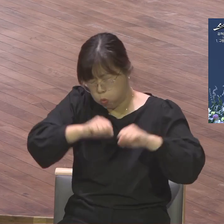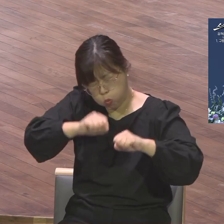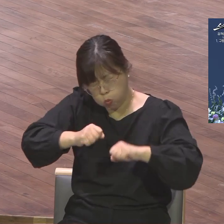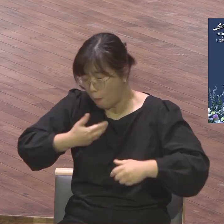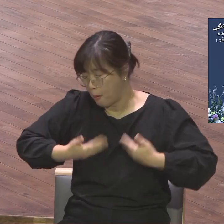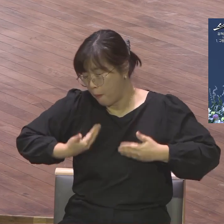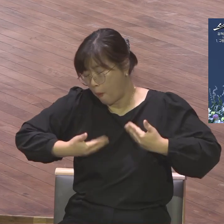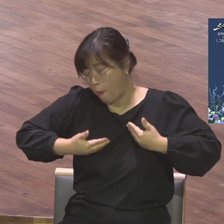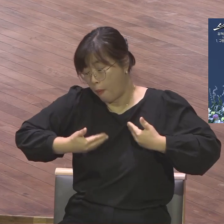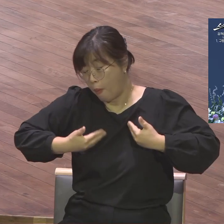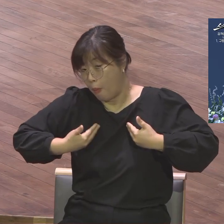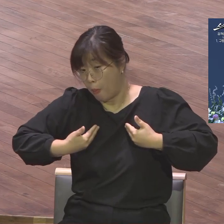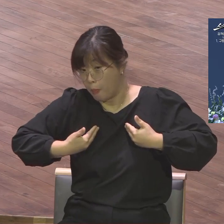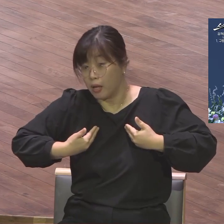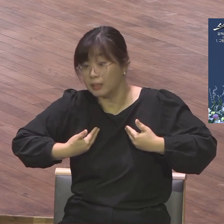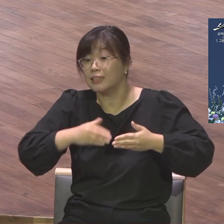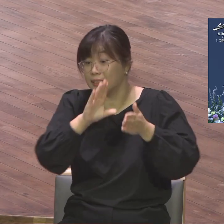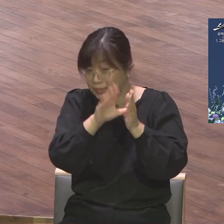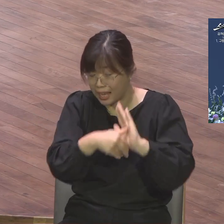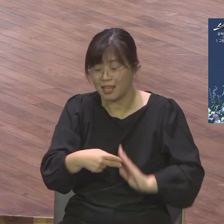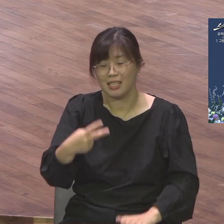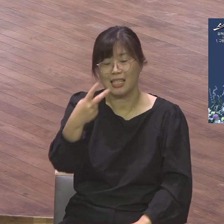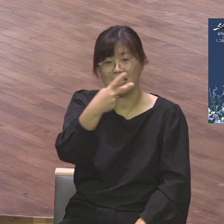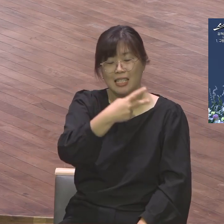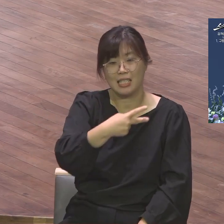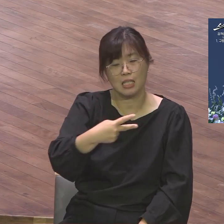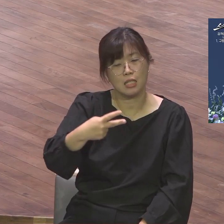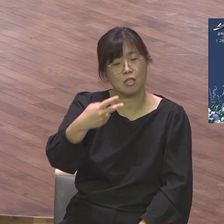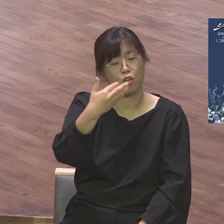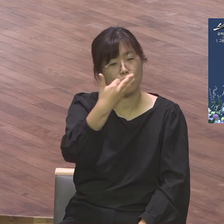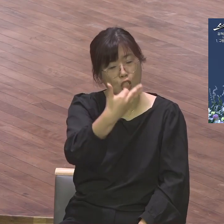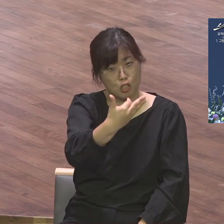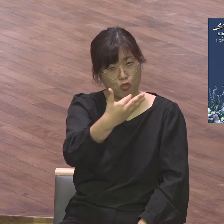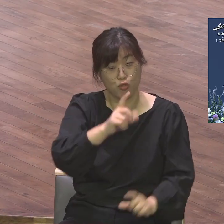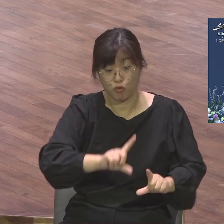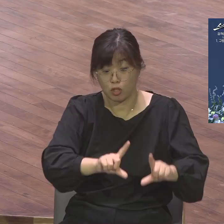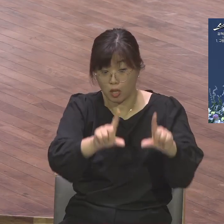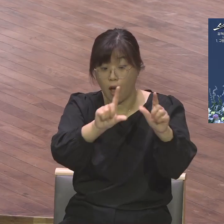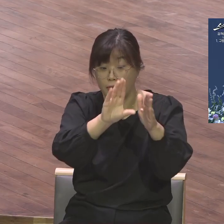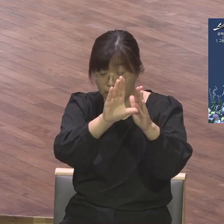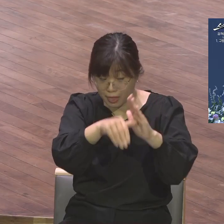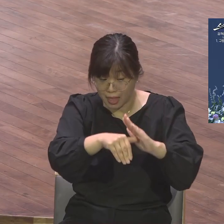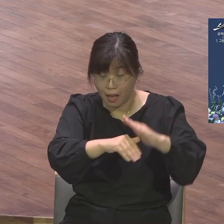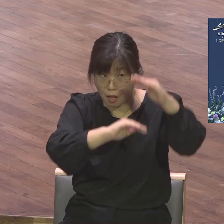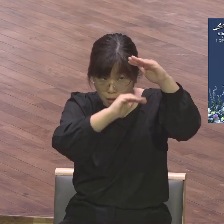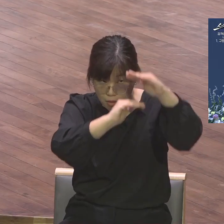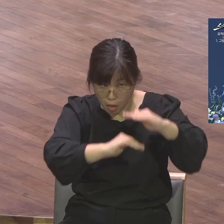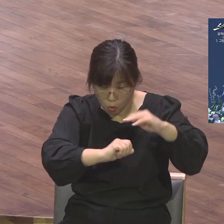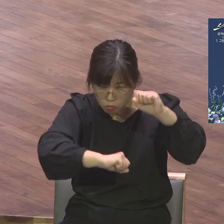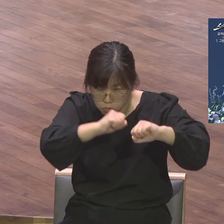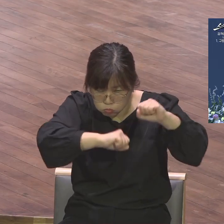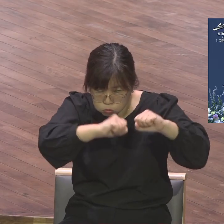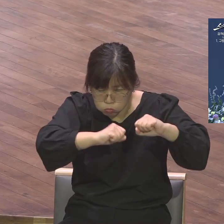막 난리가 나는데 내려왔을 때 늘 하는 말입니다.